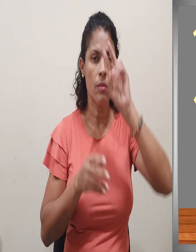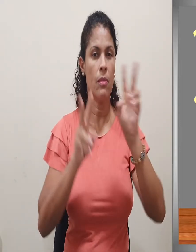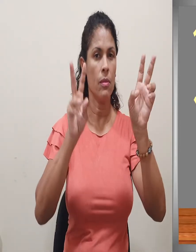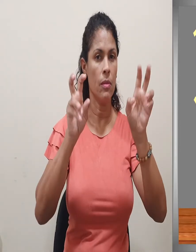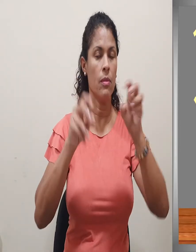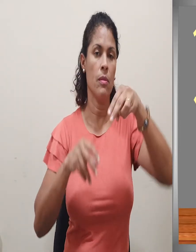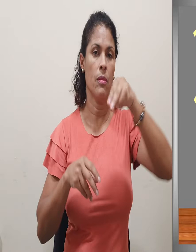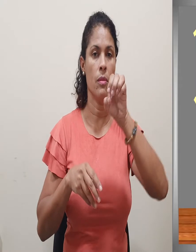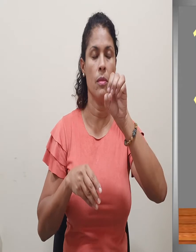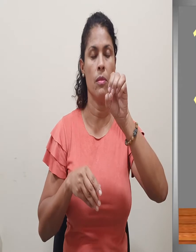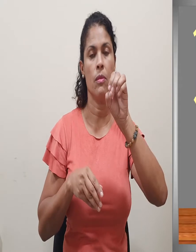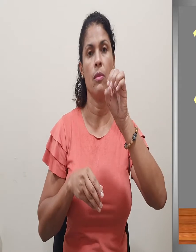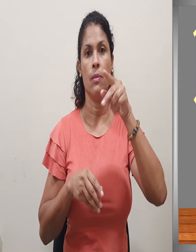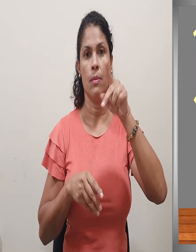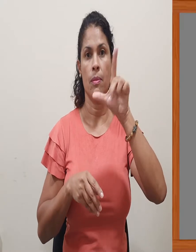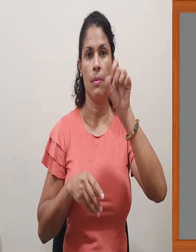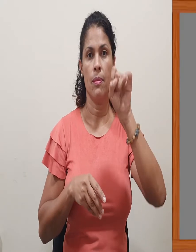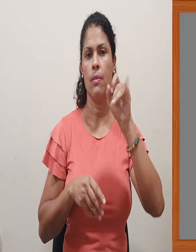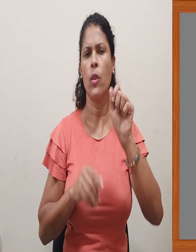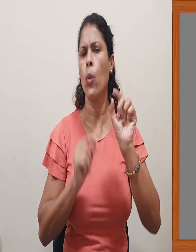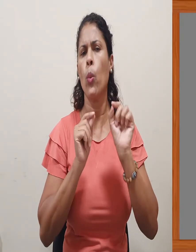desses profissionais.